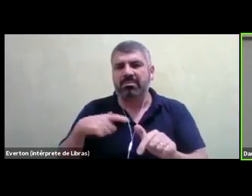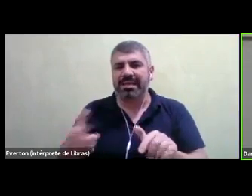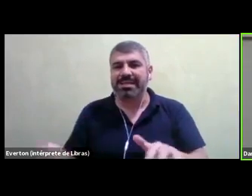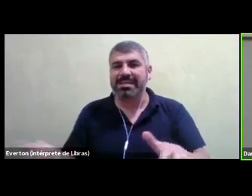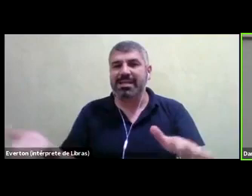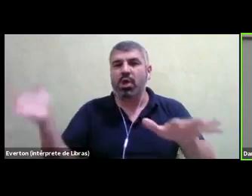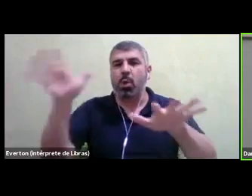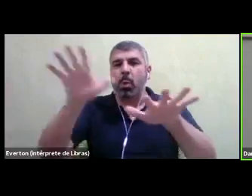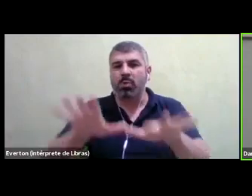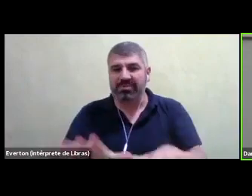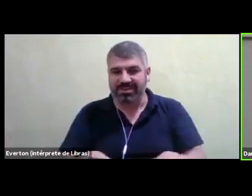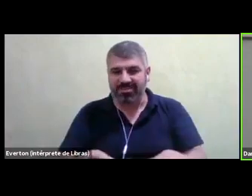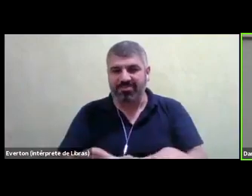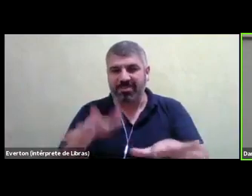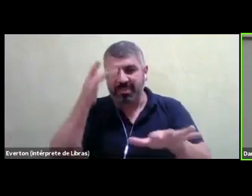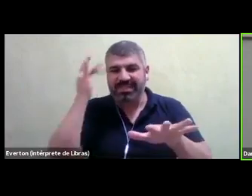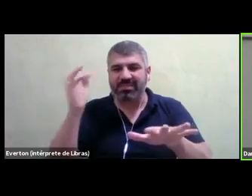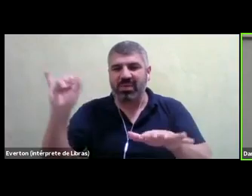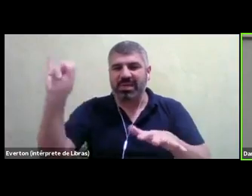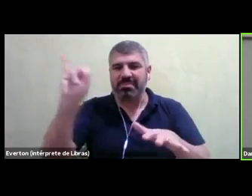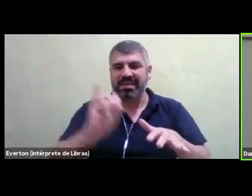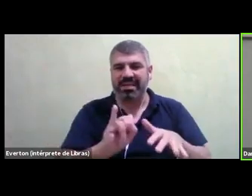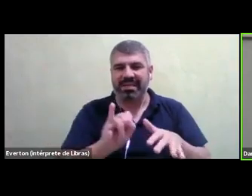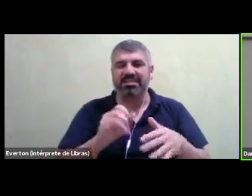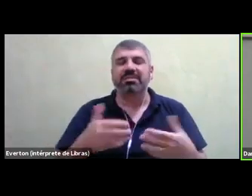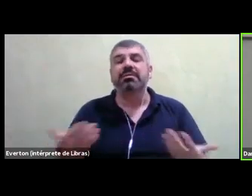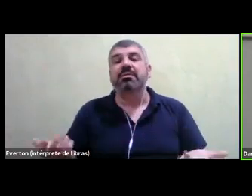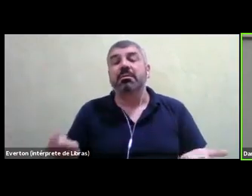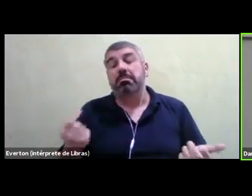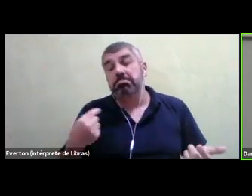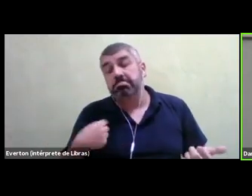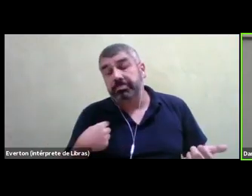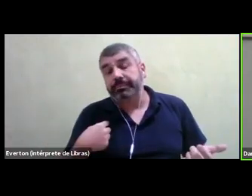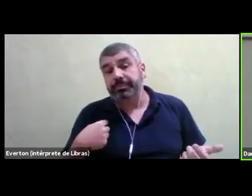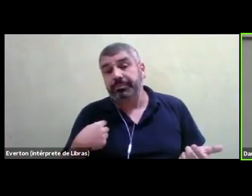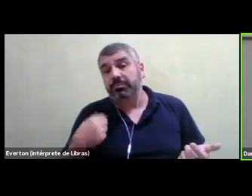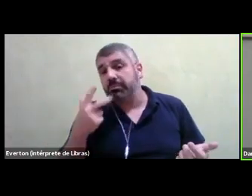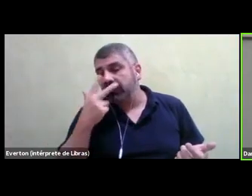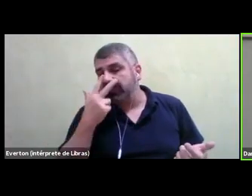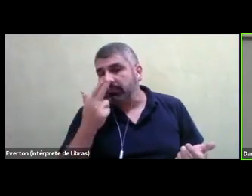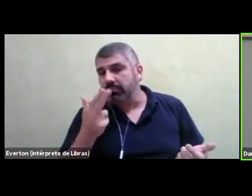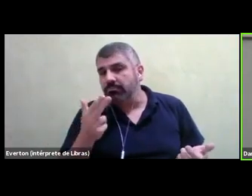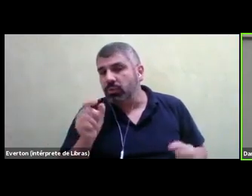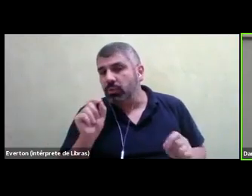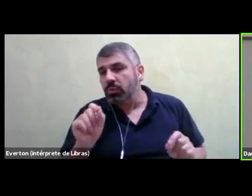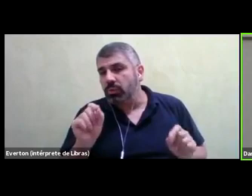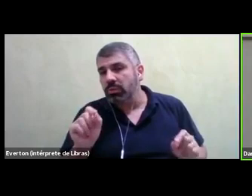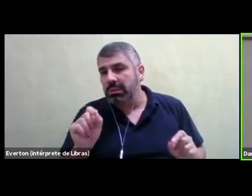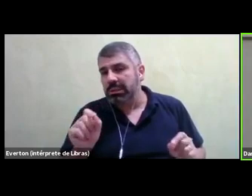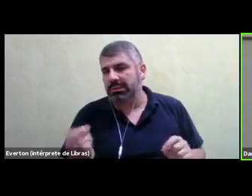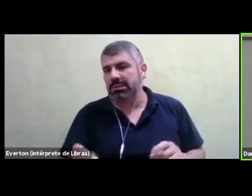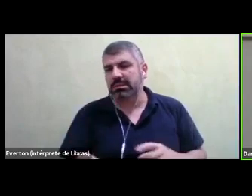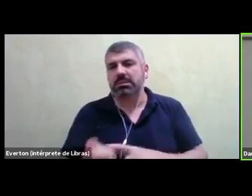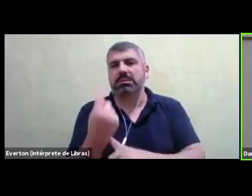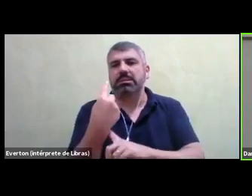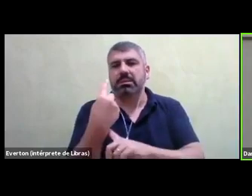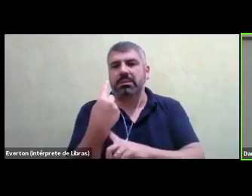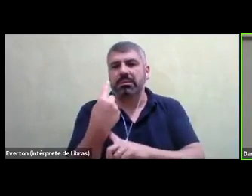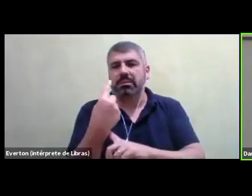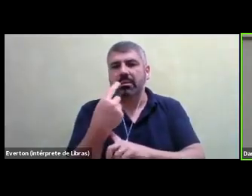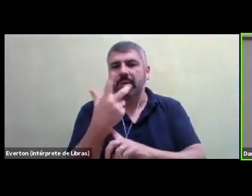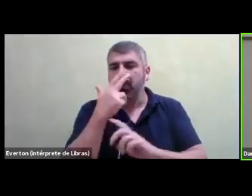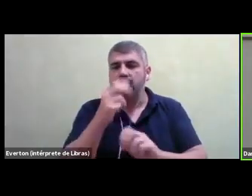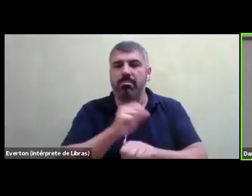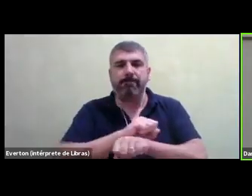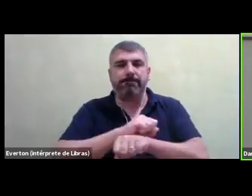dos imigrantes. Para mim foi mais do que estranho, foi